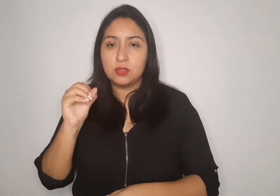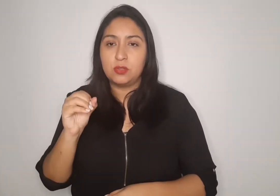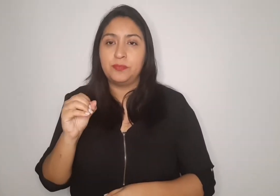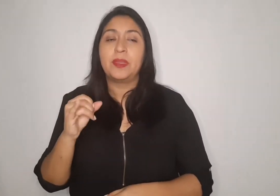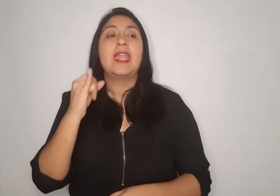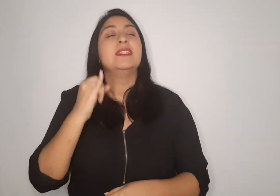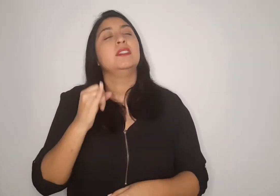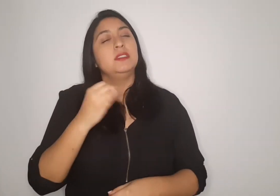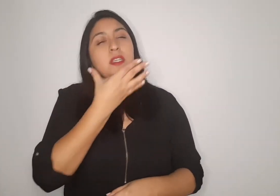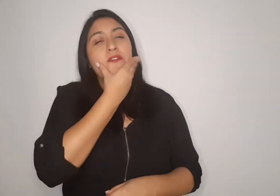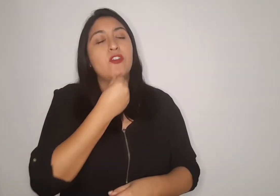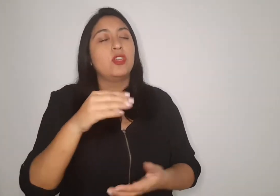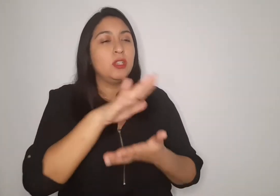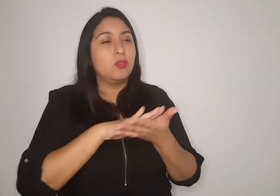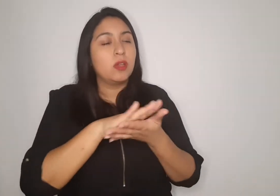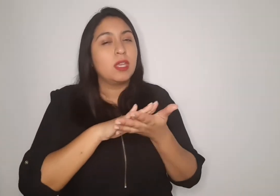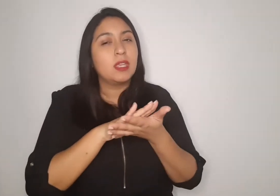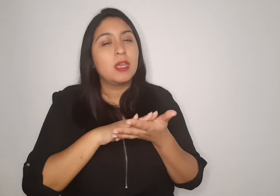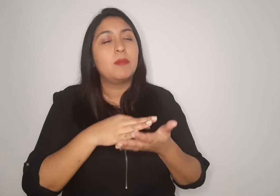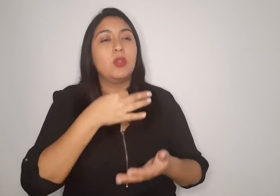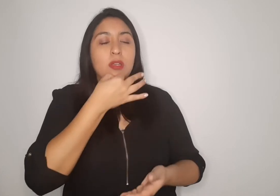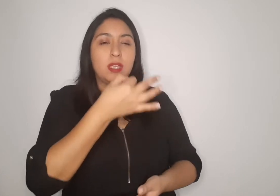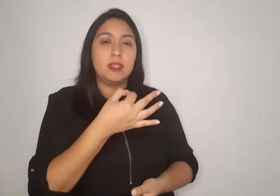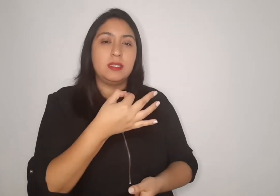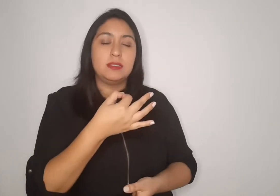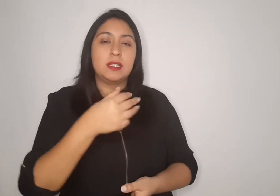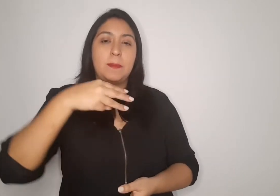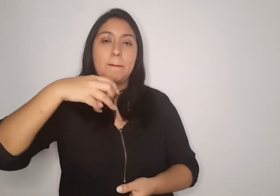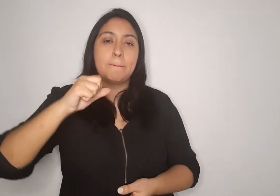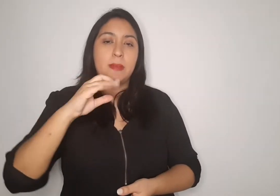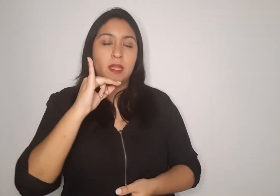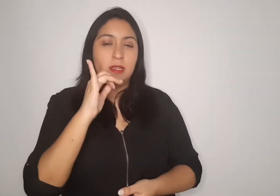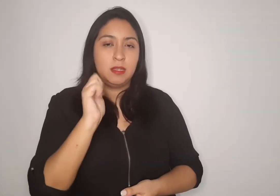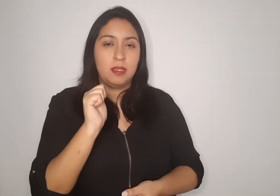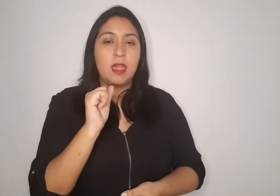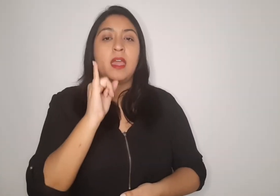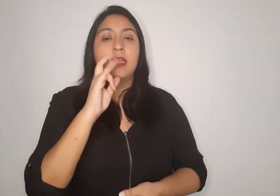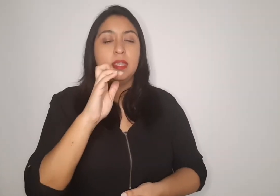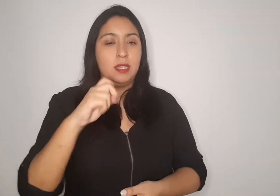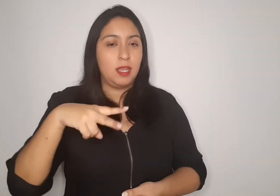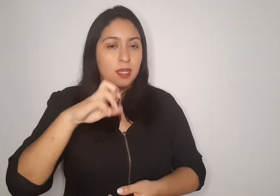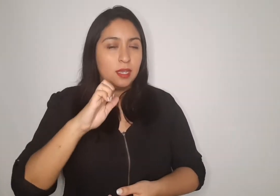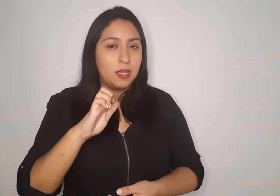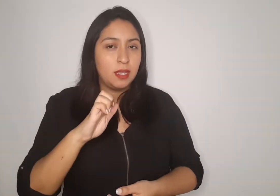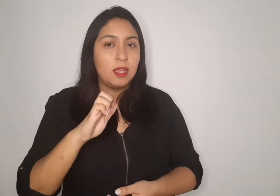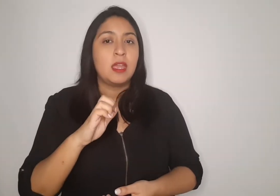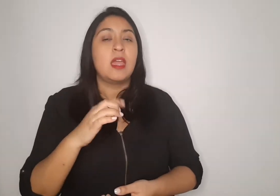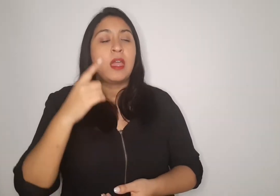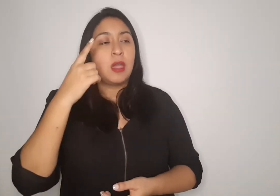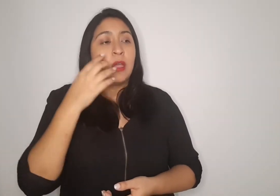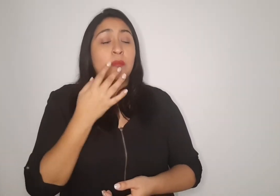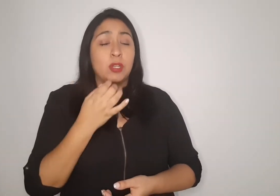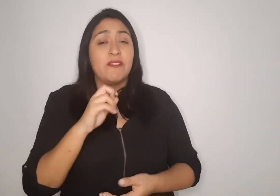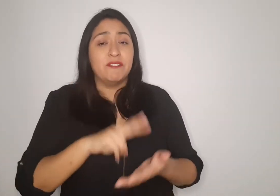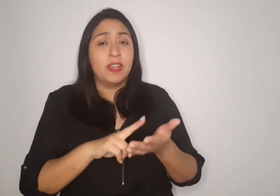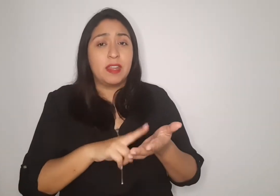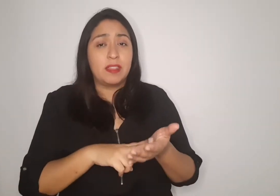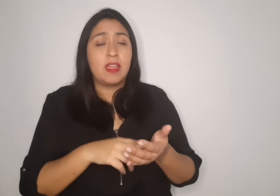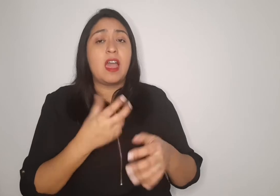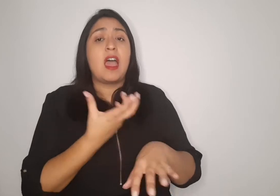de semillas, y sí, eso es para preservar la vida, sí. Preservar historia de